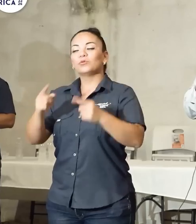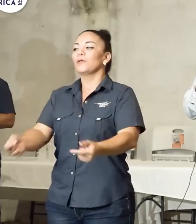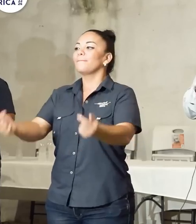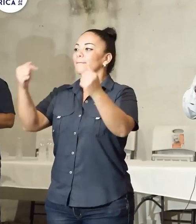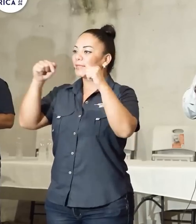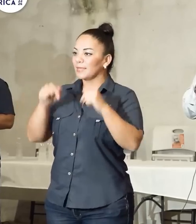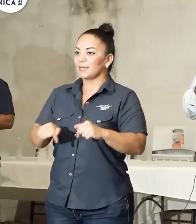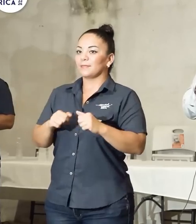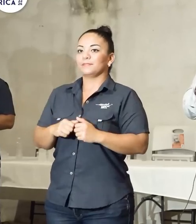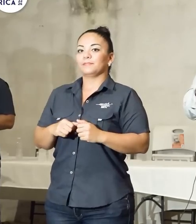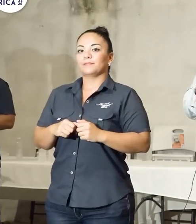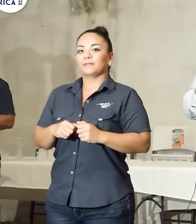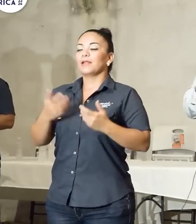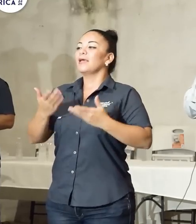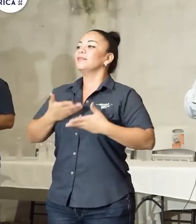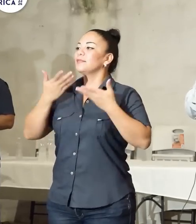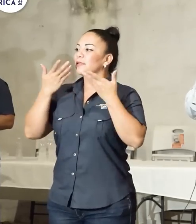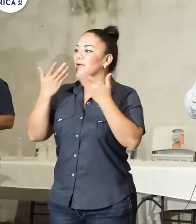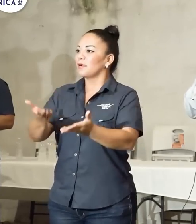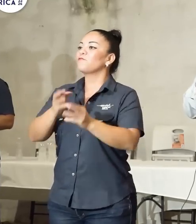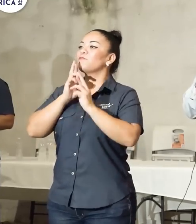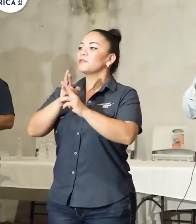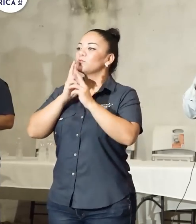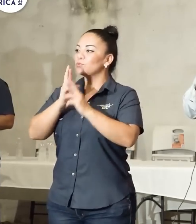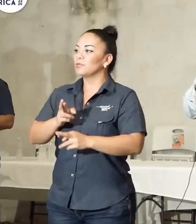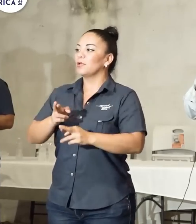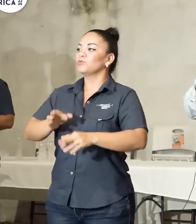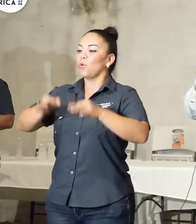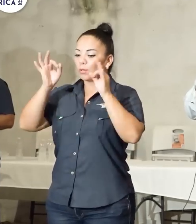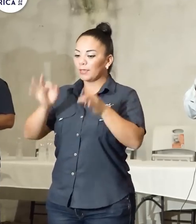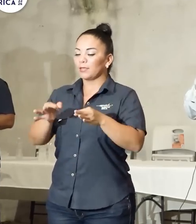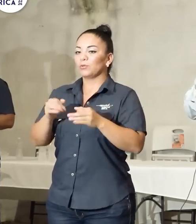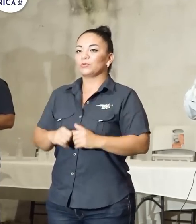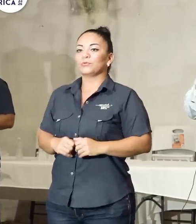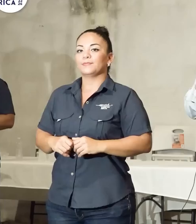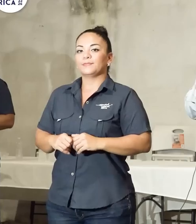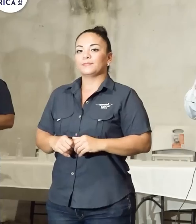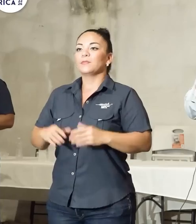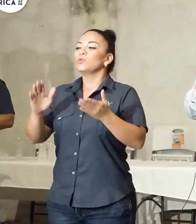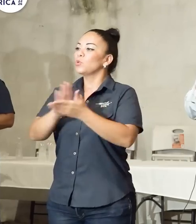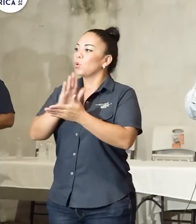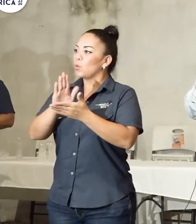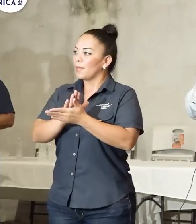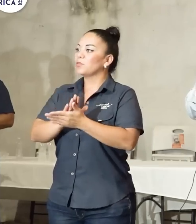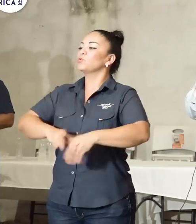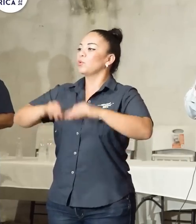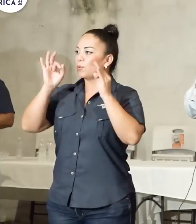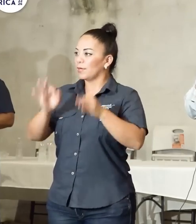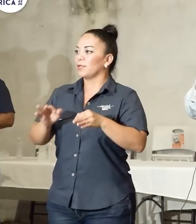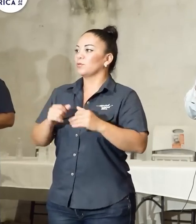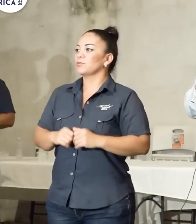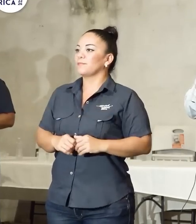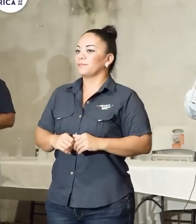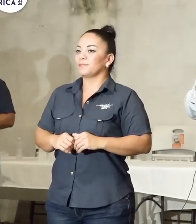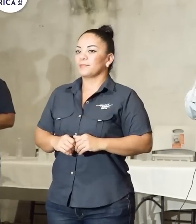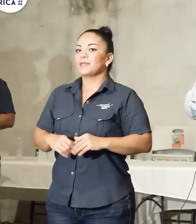a entregar resultados concretos, con documentos concretos y